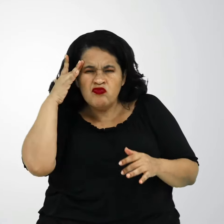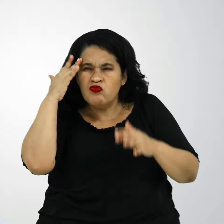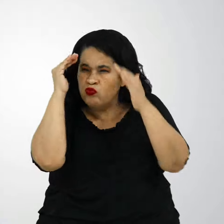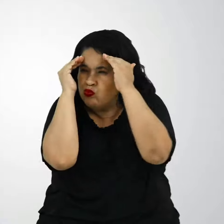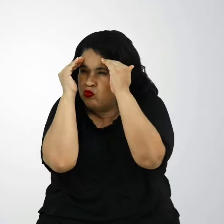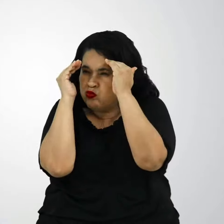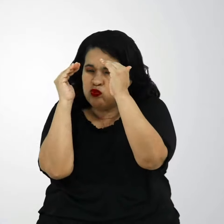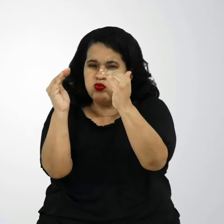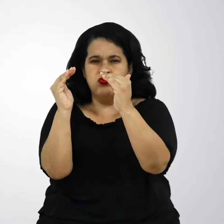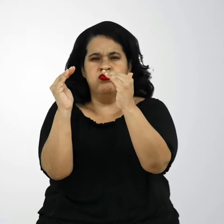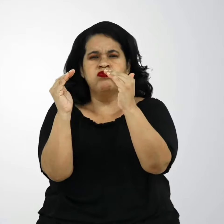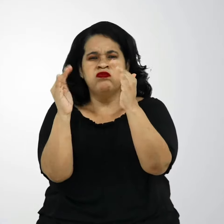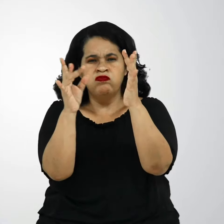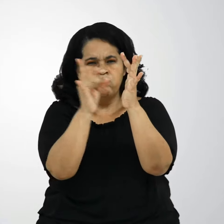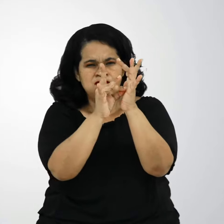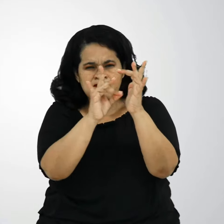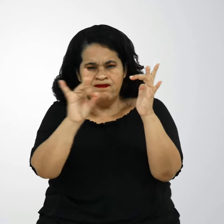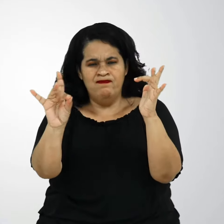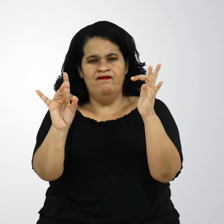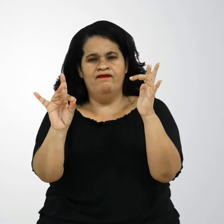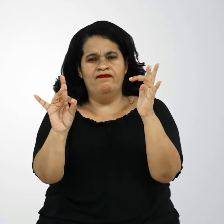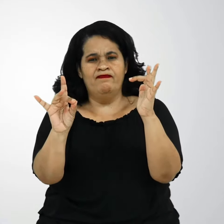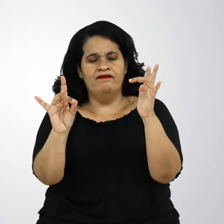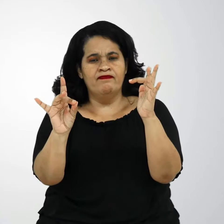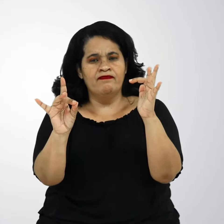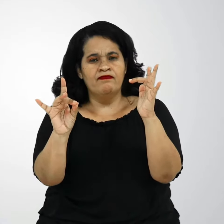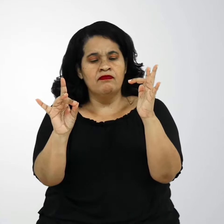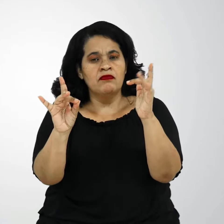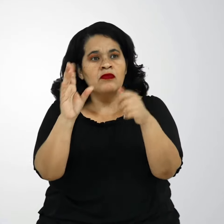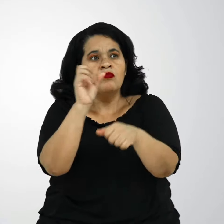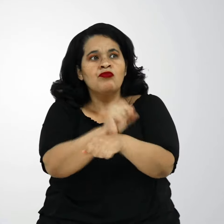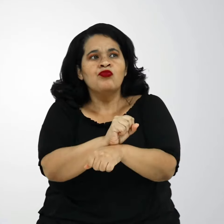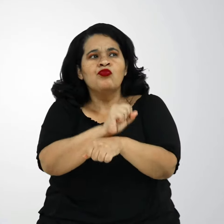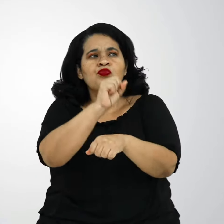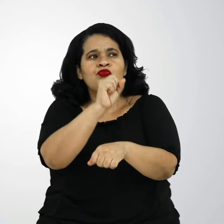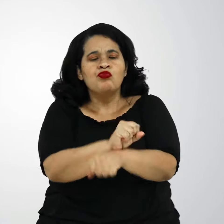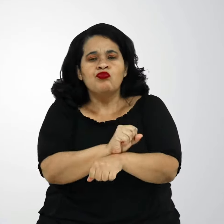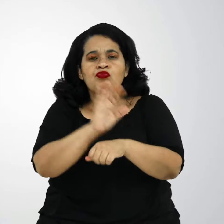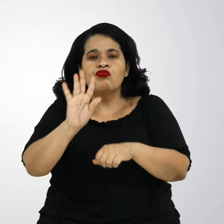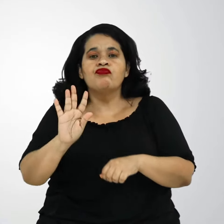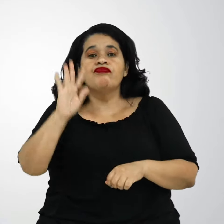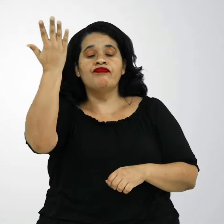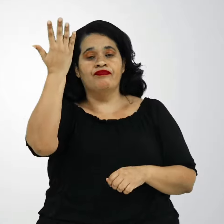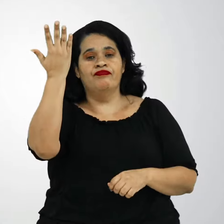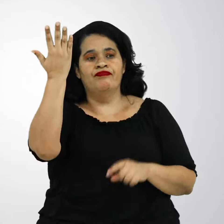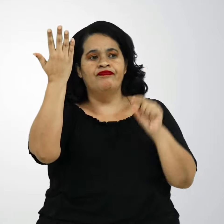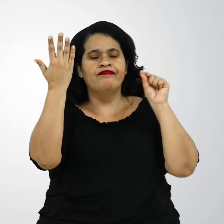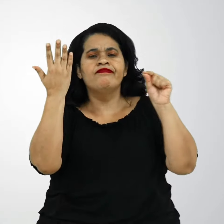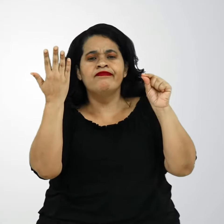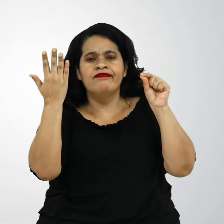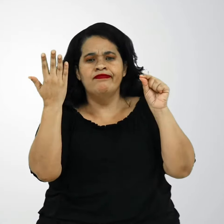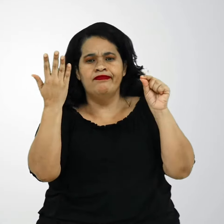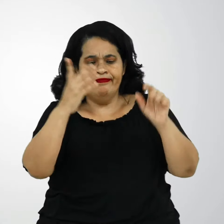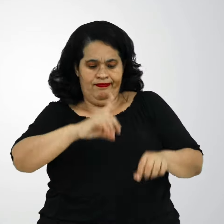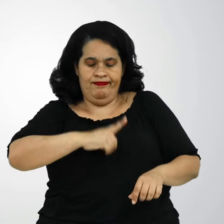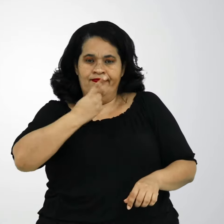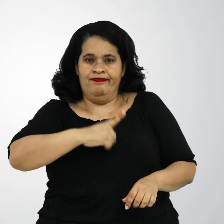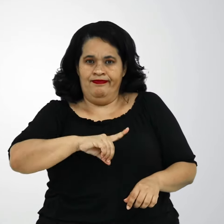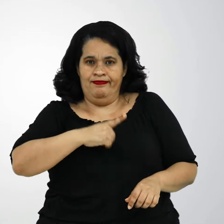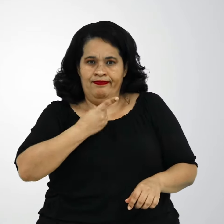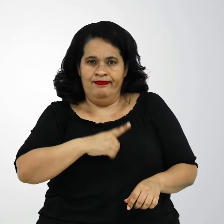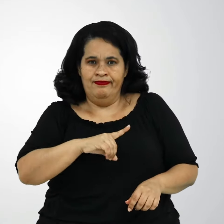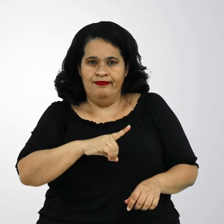fato, enquanto ele faz um recorte da história, ele está esperando que aconteça ali algo ali naqueles dias que eles voltam